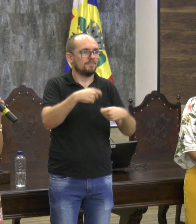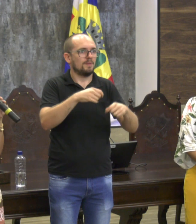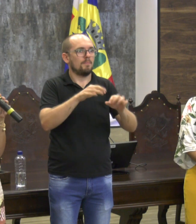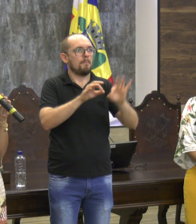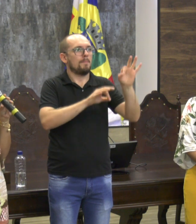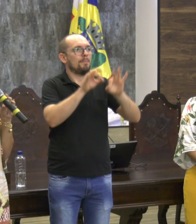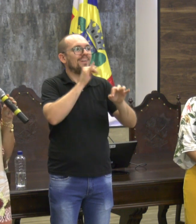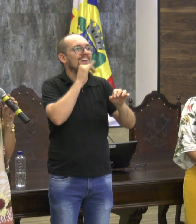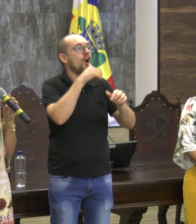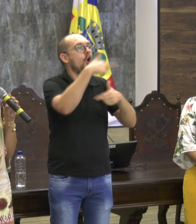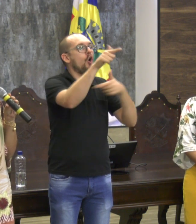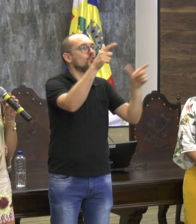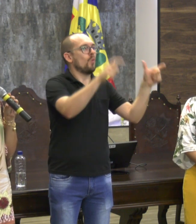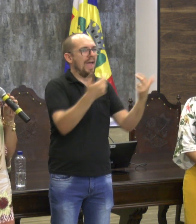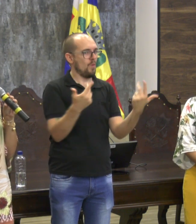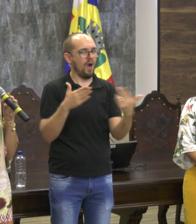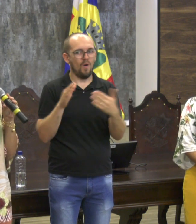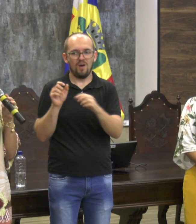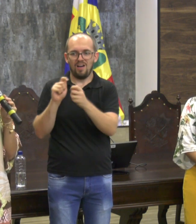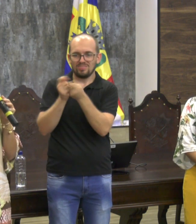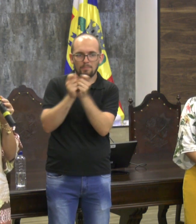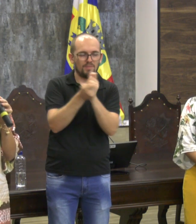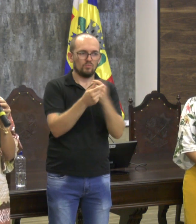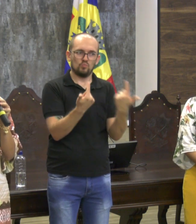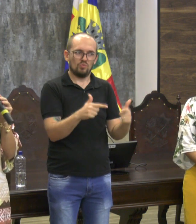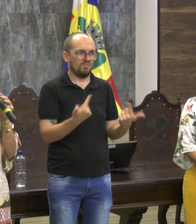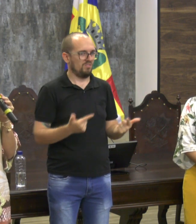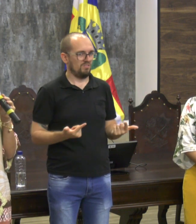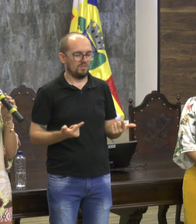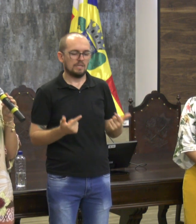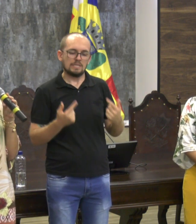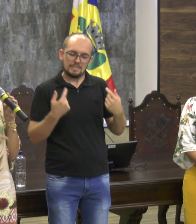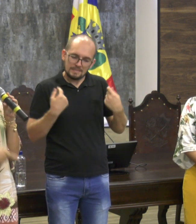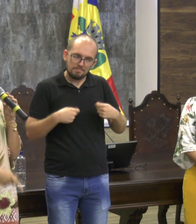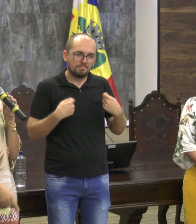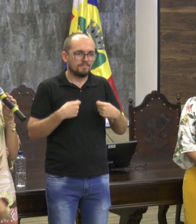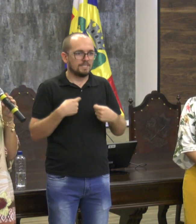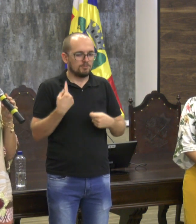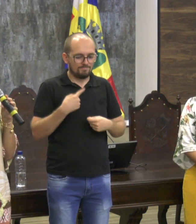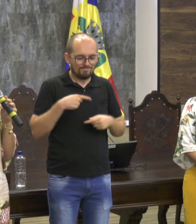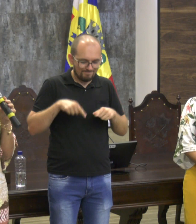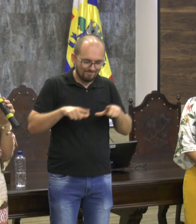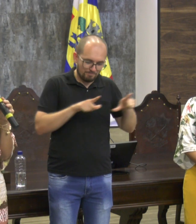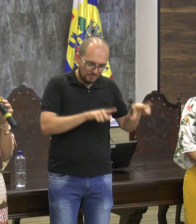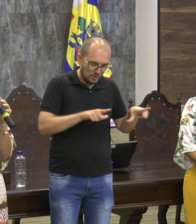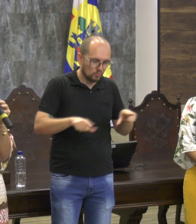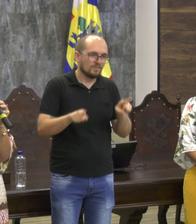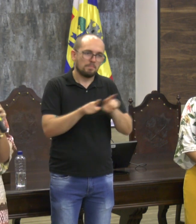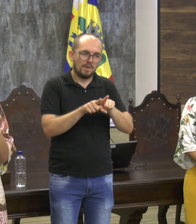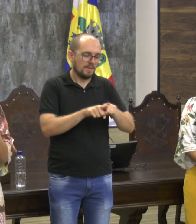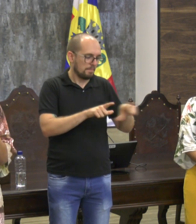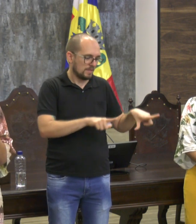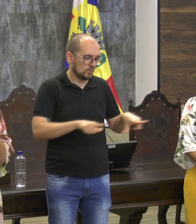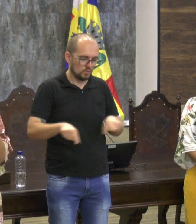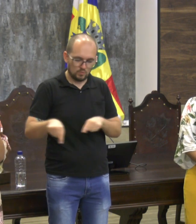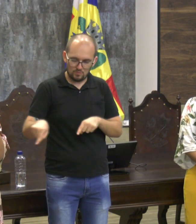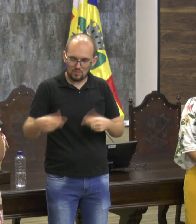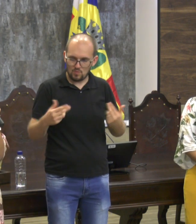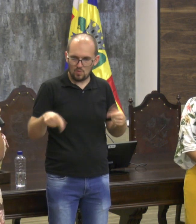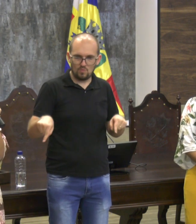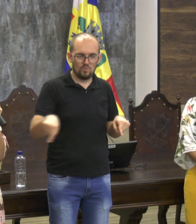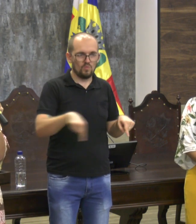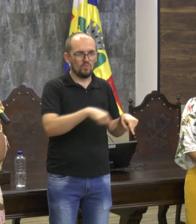encontrar isso na sociedade. Então, foi o momento que nós passamos então para o piso tátil. né? Na escola ele tem o